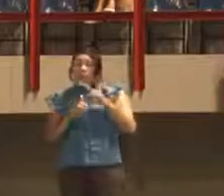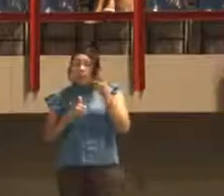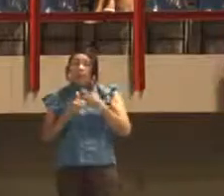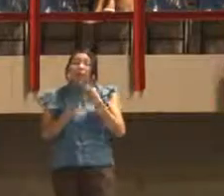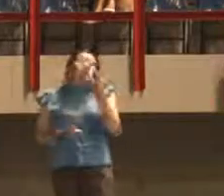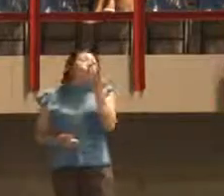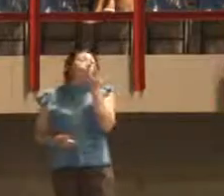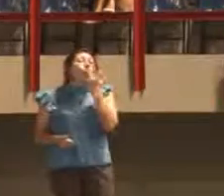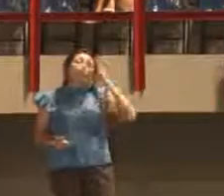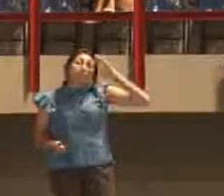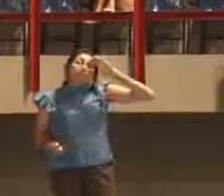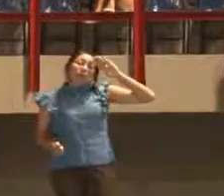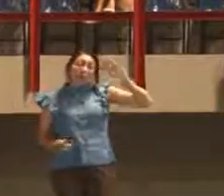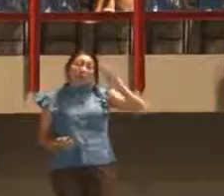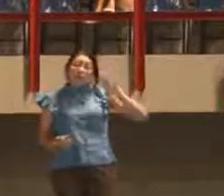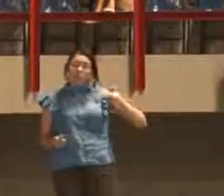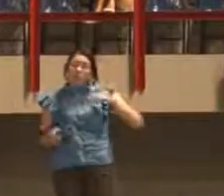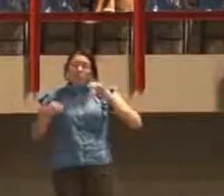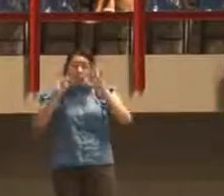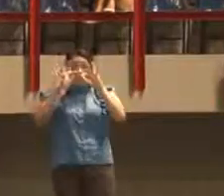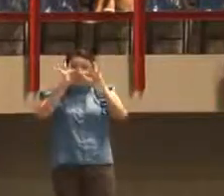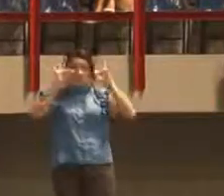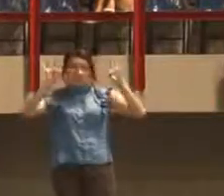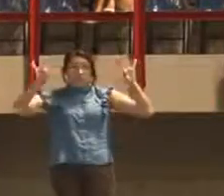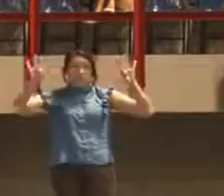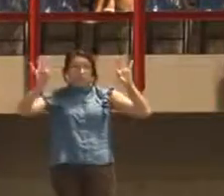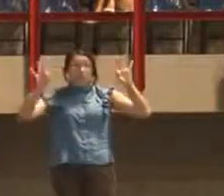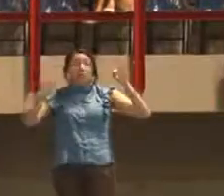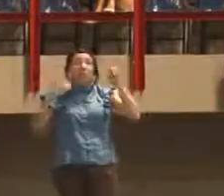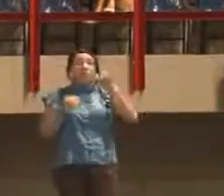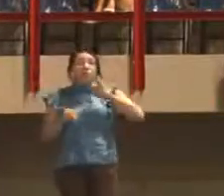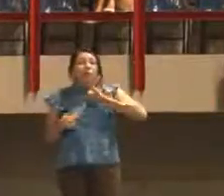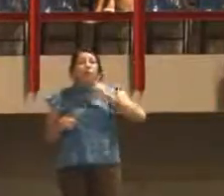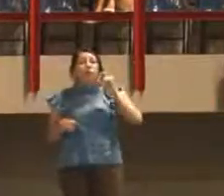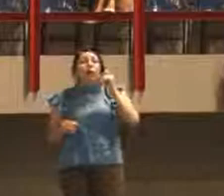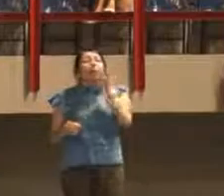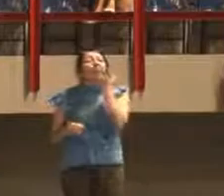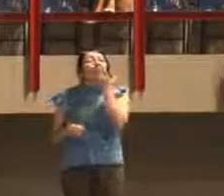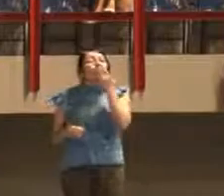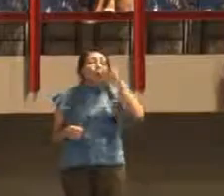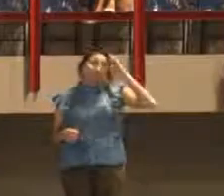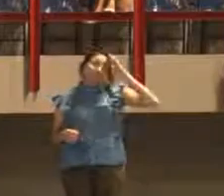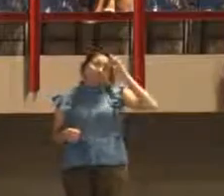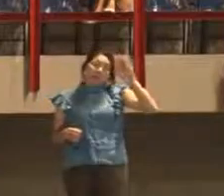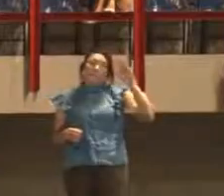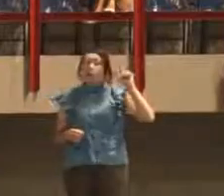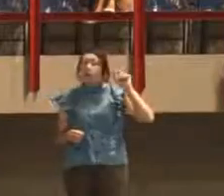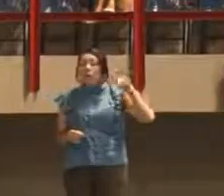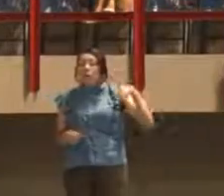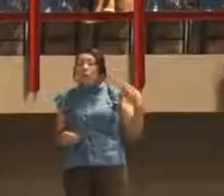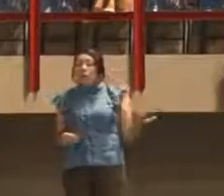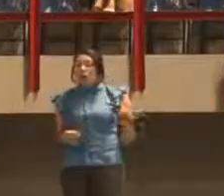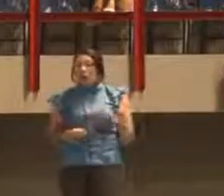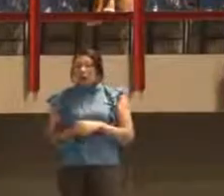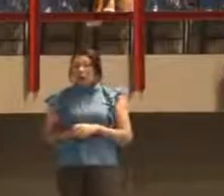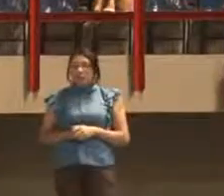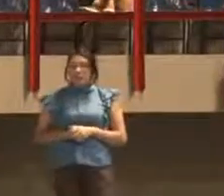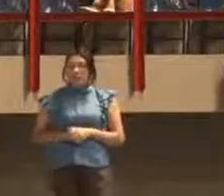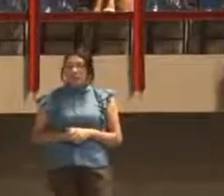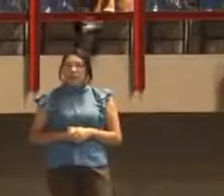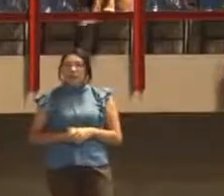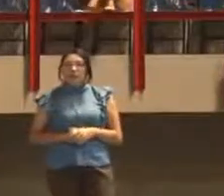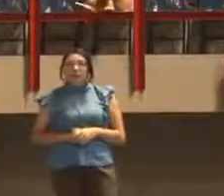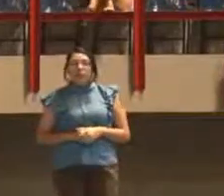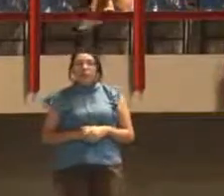primárias, tá certo? O enunciado diz que as cores primárias quais são? Vê aí. Quais são as cores que ele diz